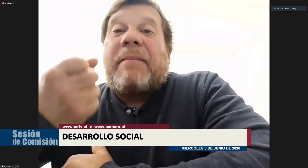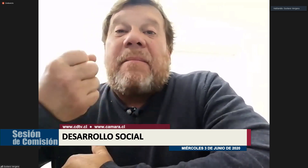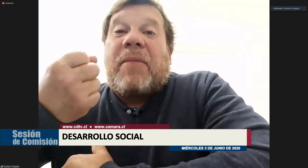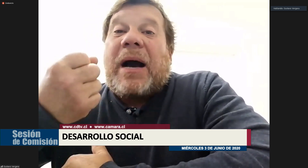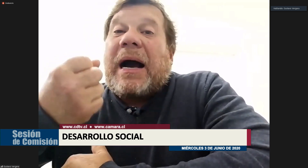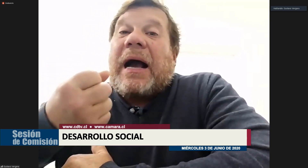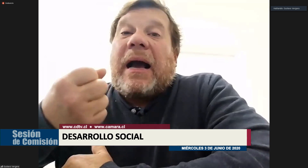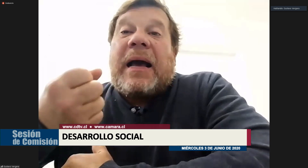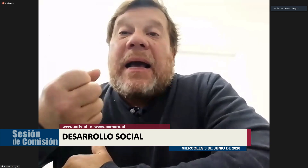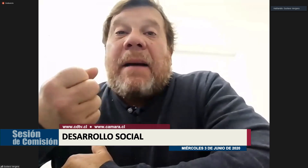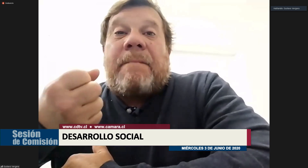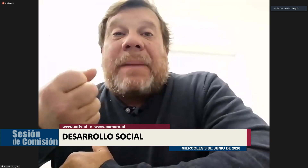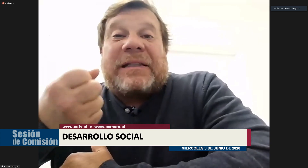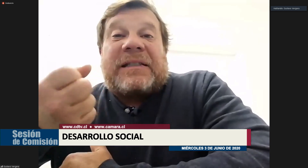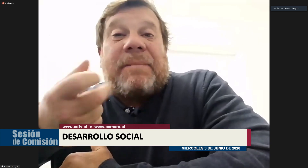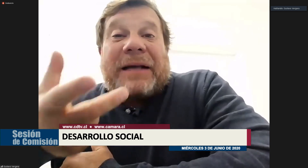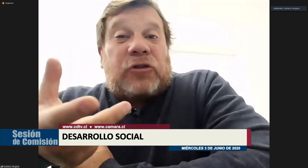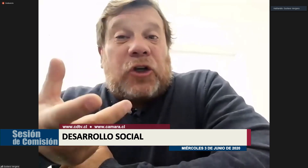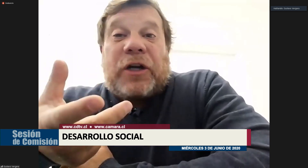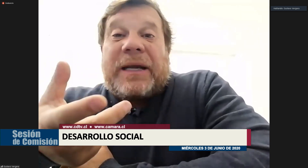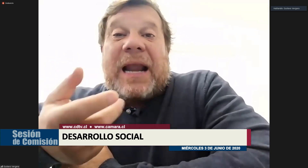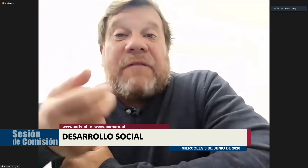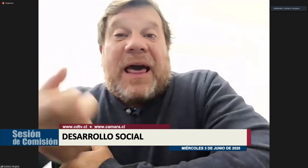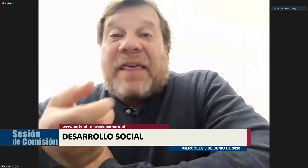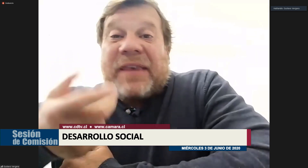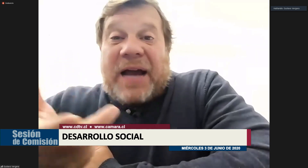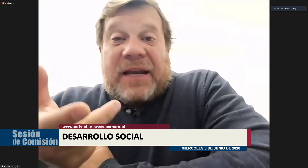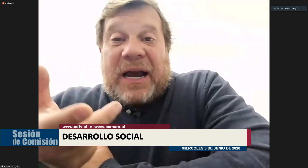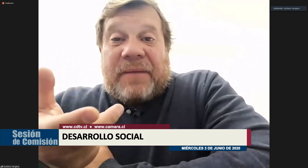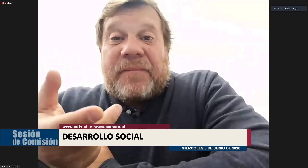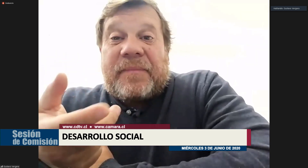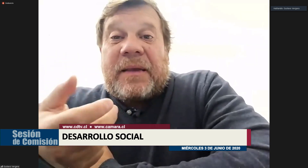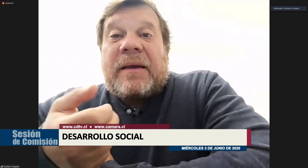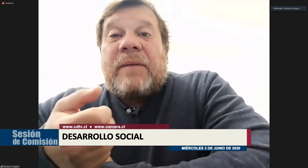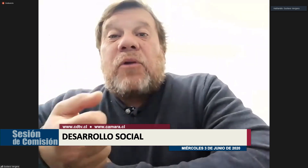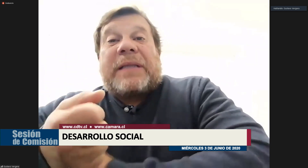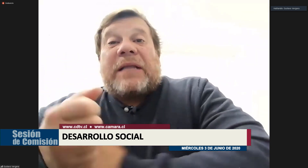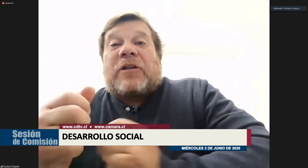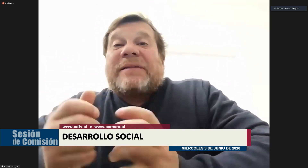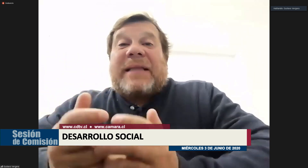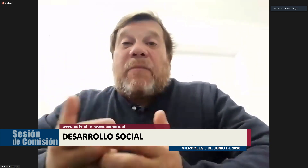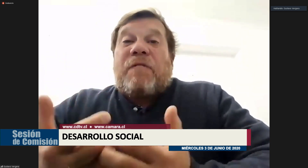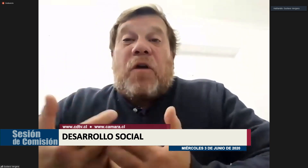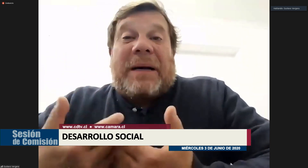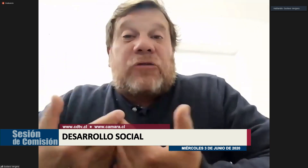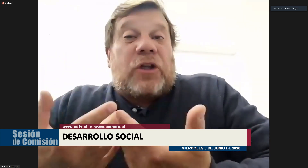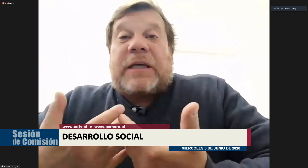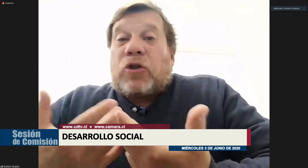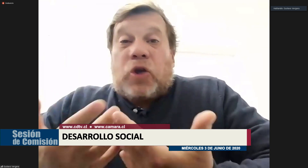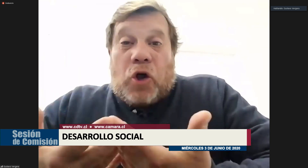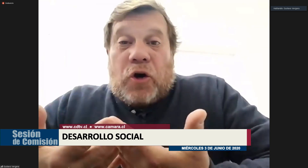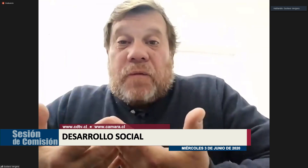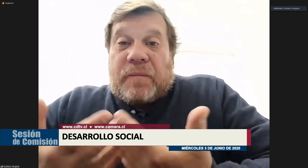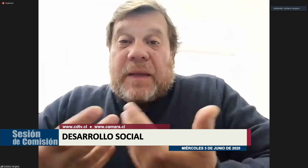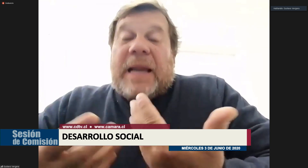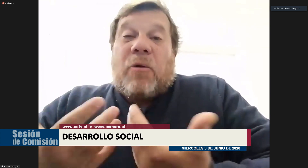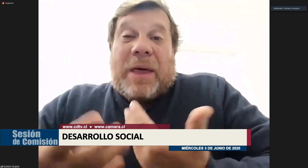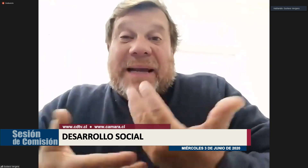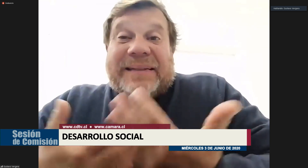misma participación en la vida diaria. Por lo tanto, necesitamos información de todo en lengua de